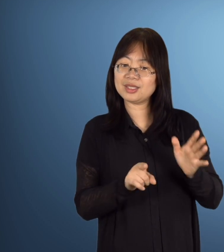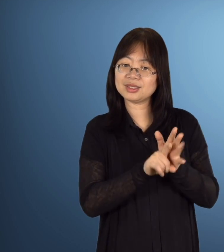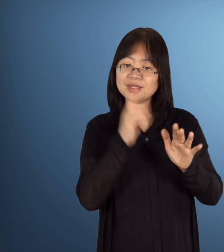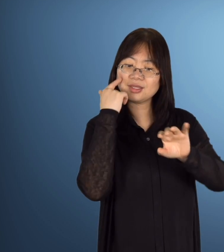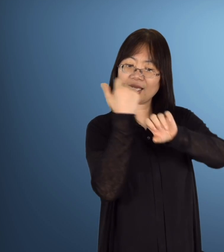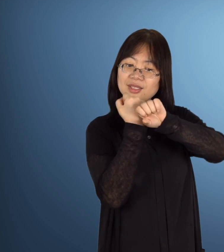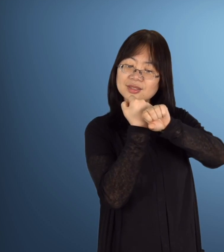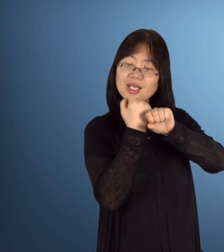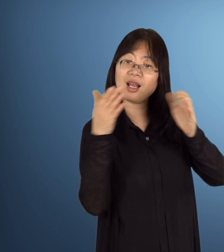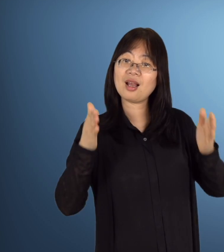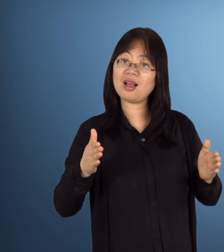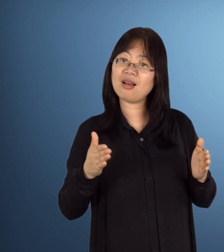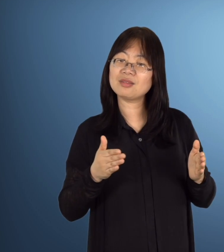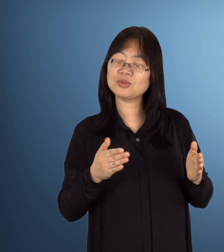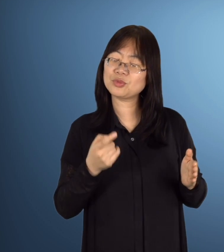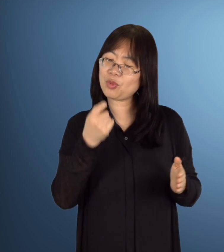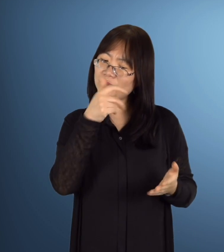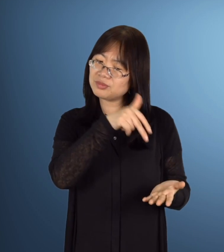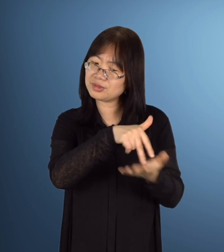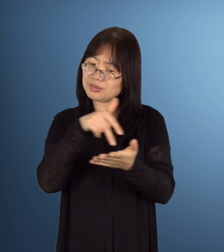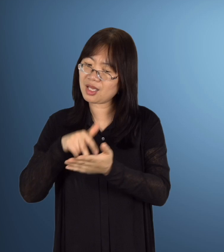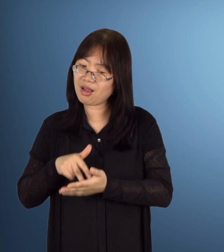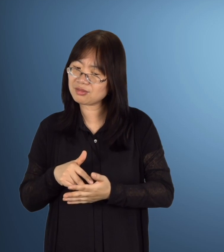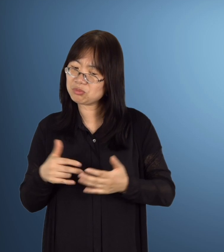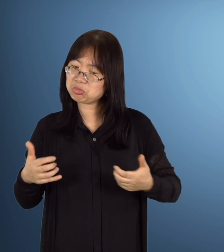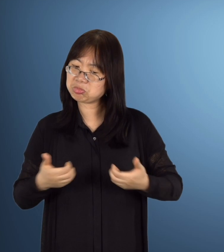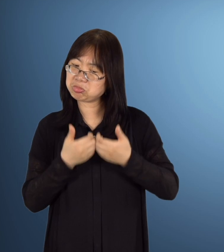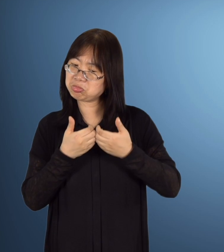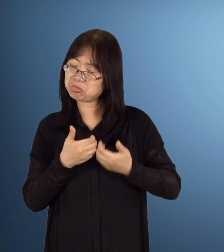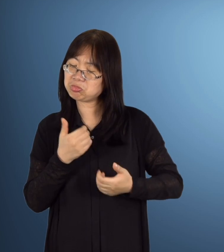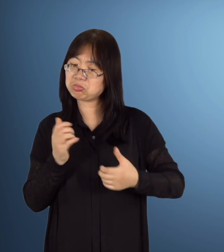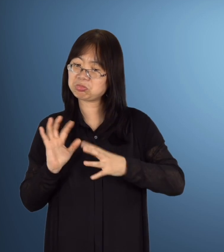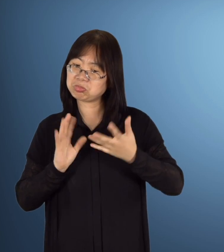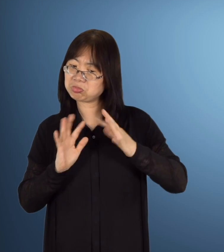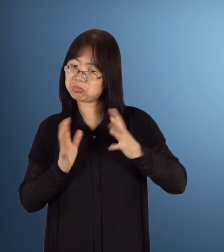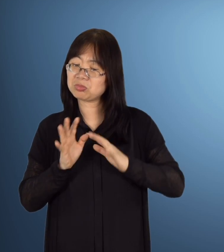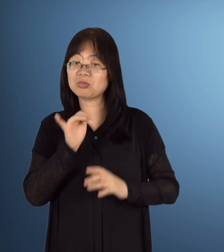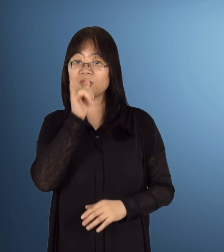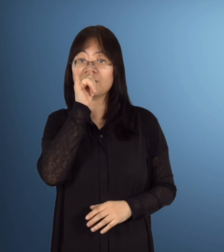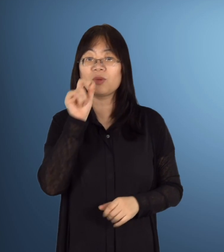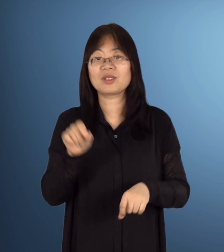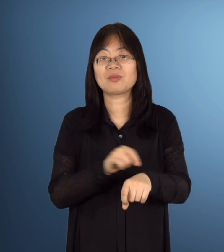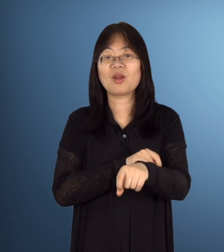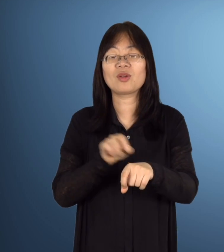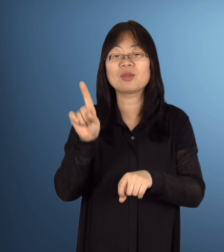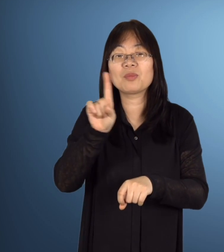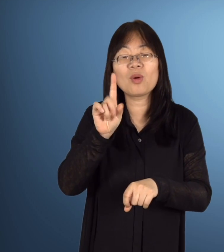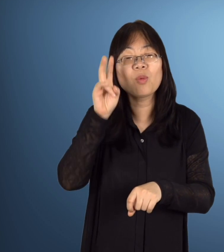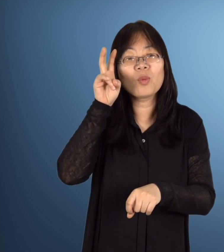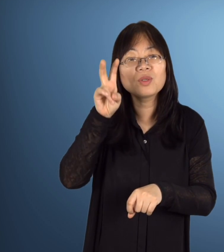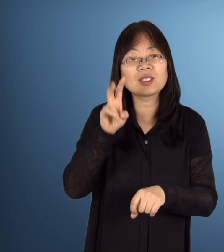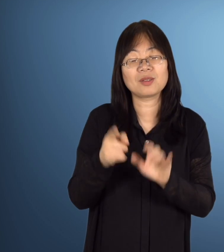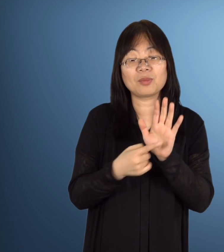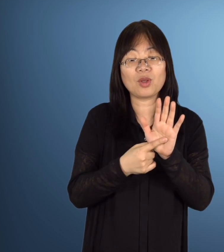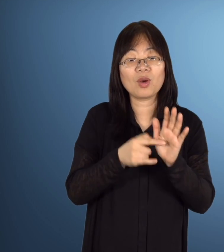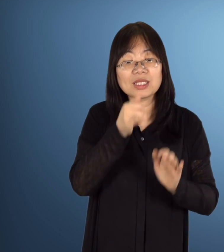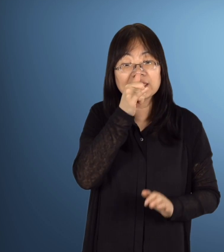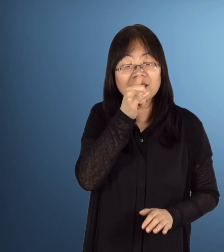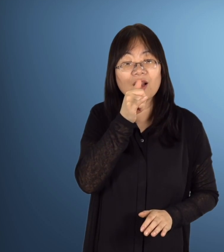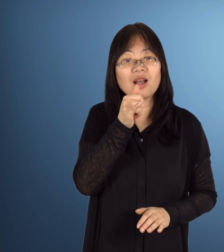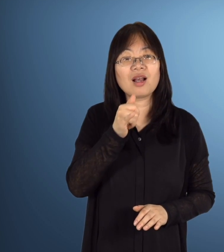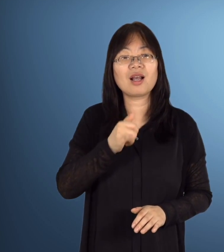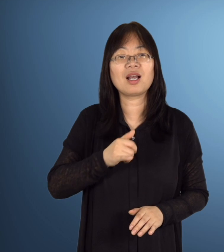신학자들 간에도 굉장히 의견이 분분한 본문이고, 특별히 혹시 이런 표현